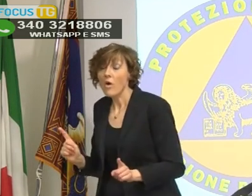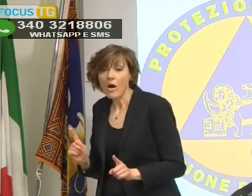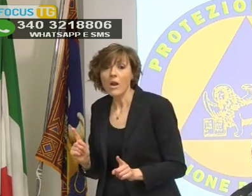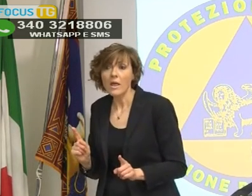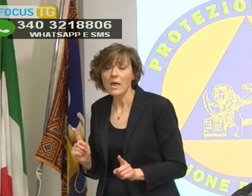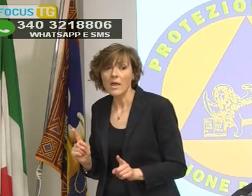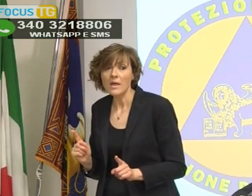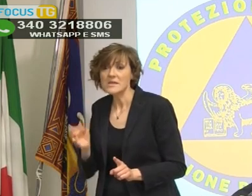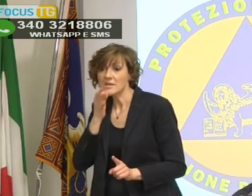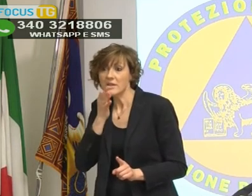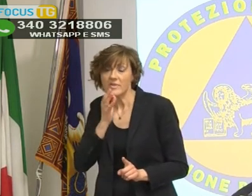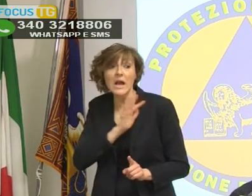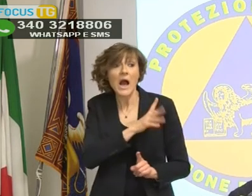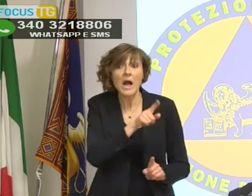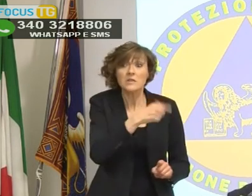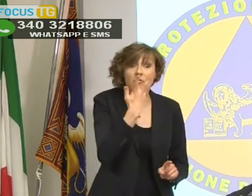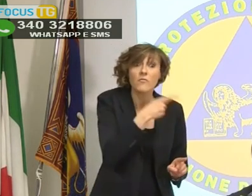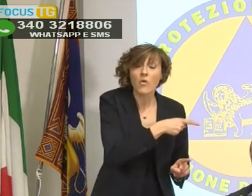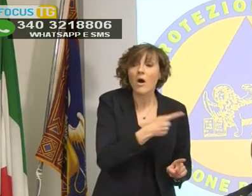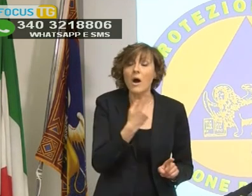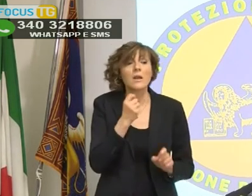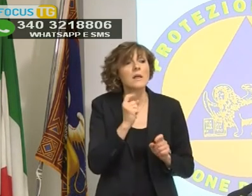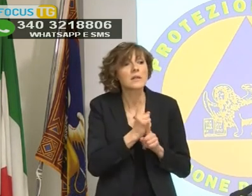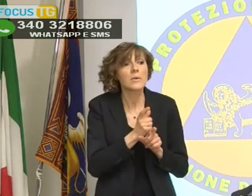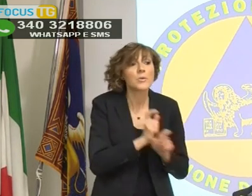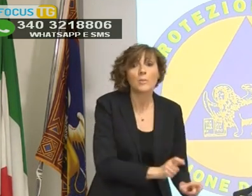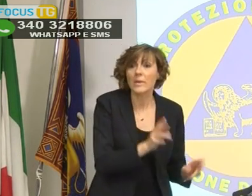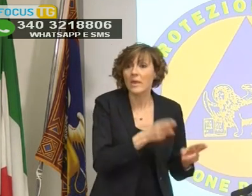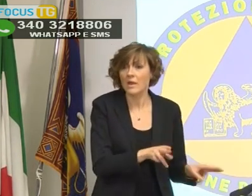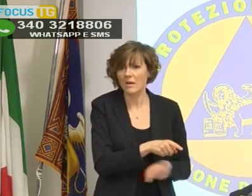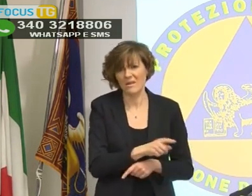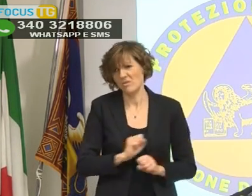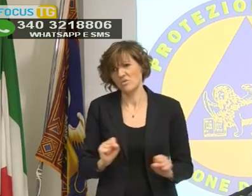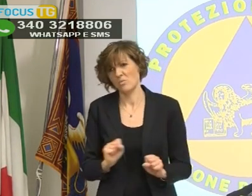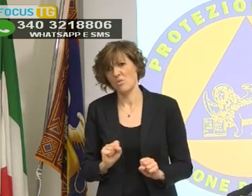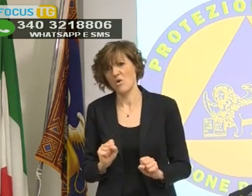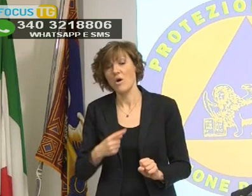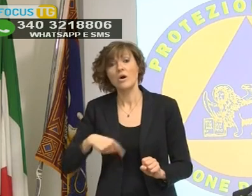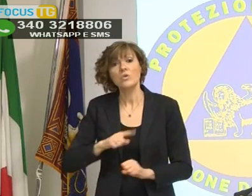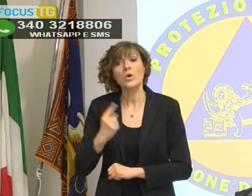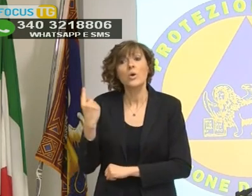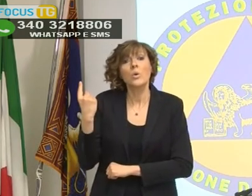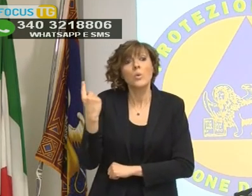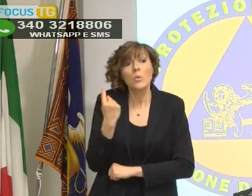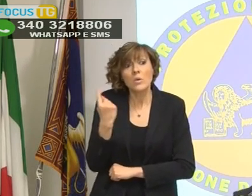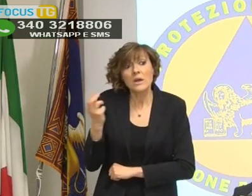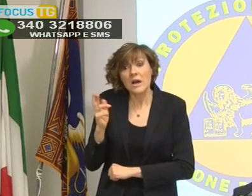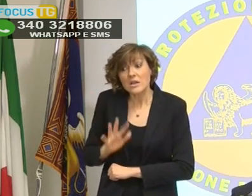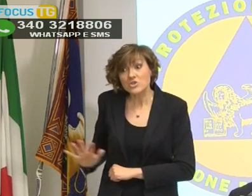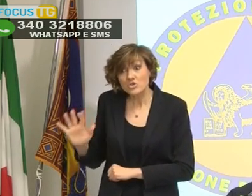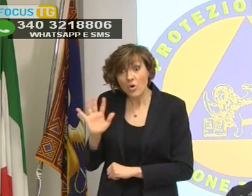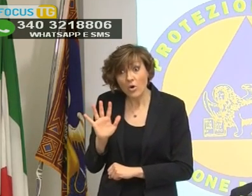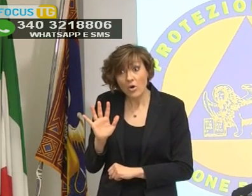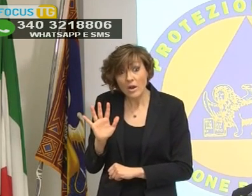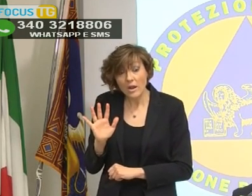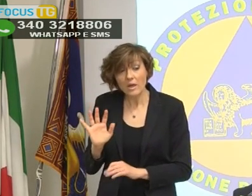vuole vaccinarsi non si vaccina? Siamo l'unica regione che è finita in tribunale per difendere la libertà di scelta nei vaccini. Voi l'avete